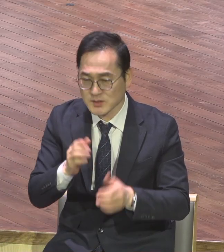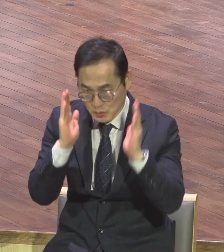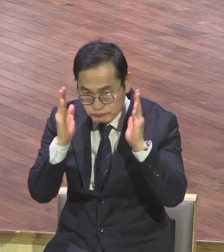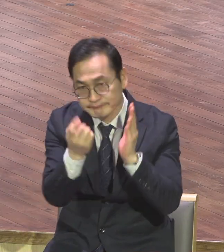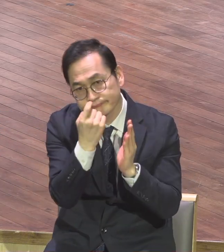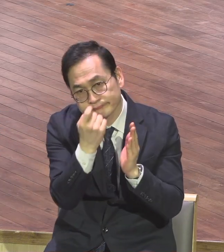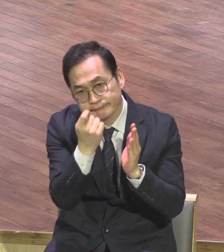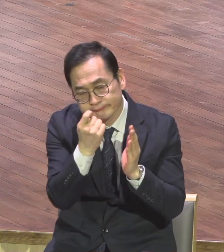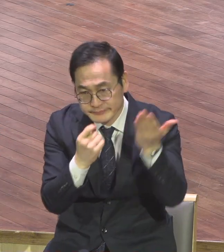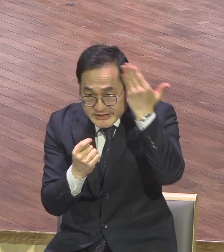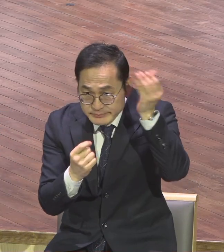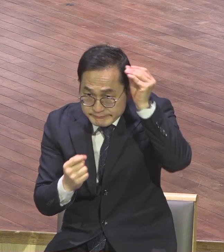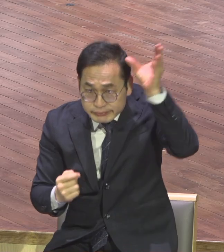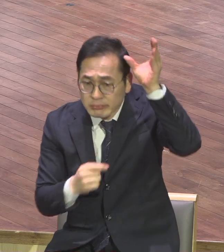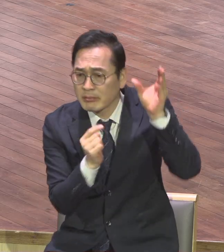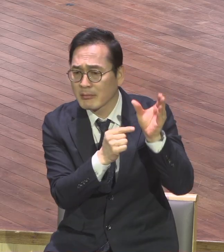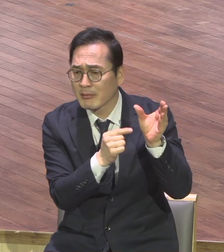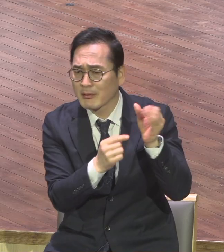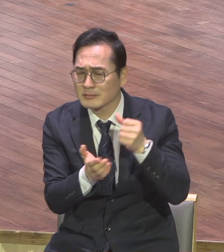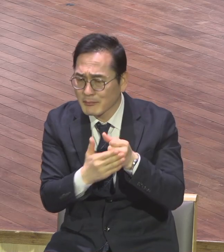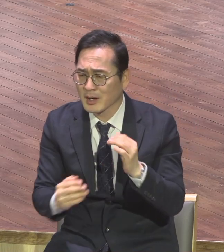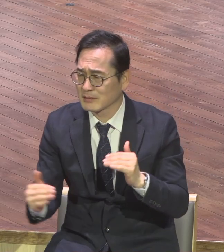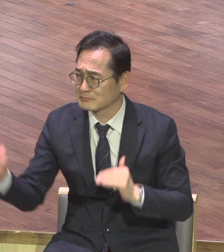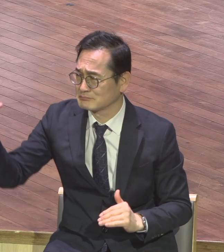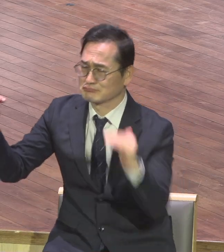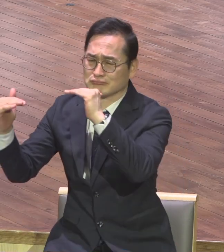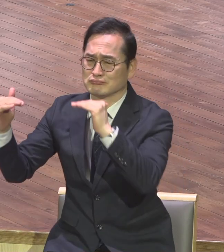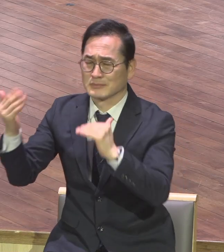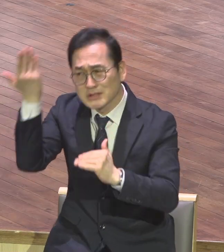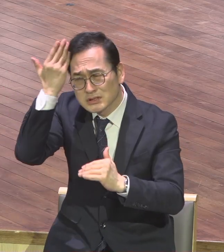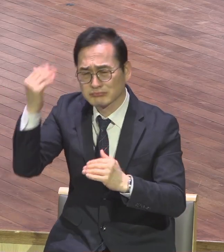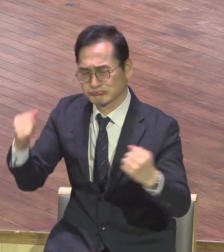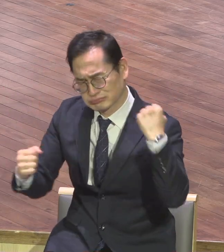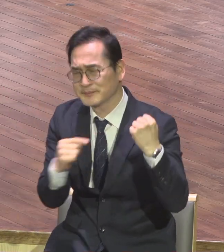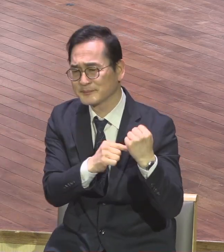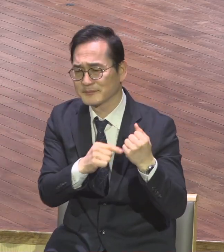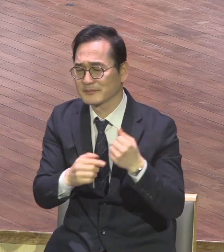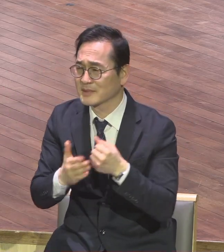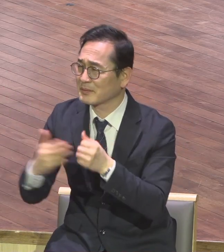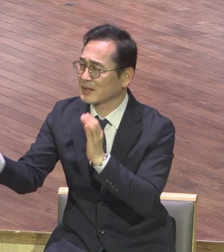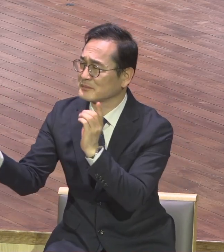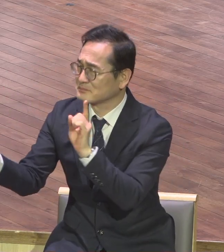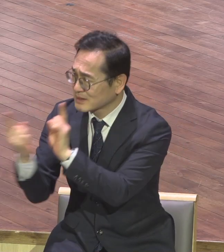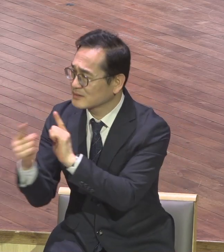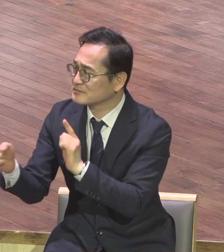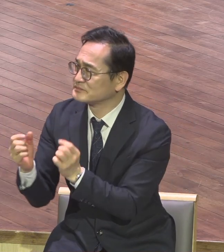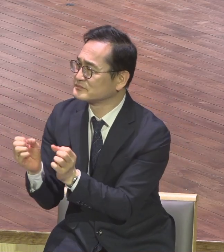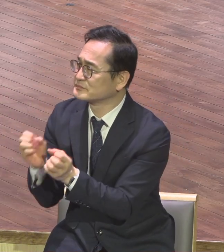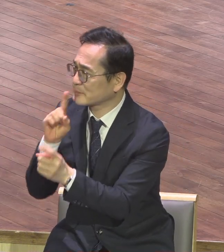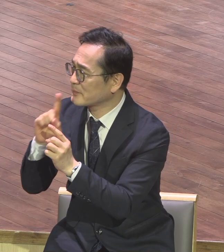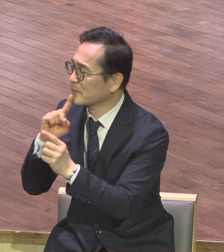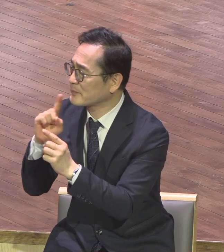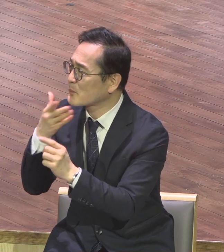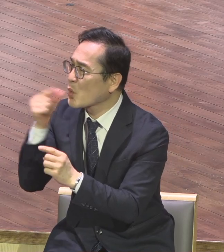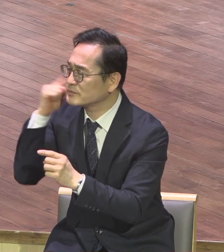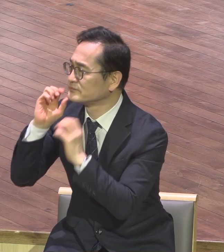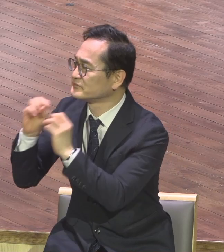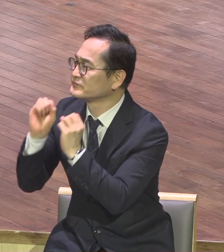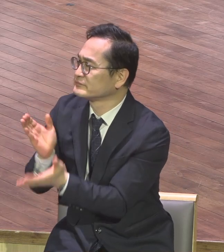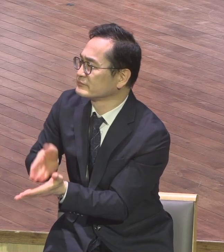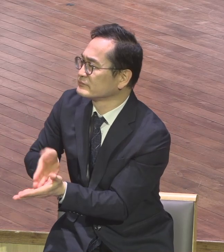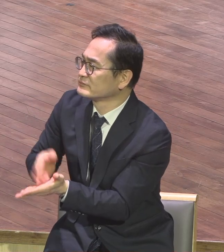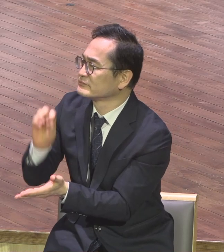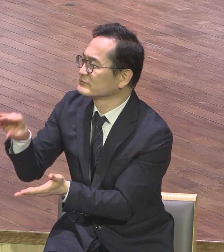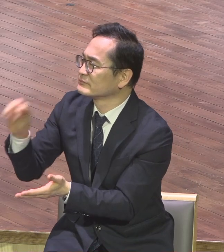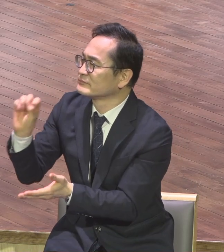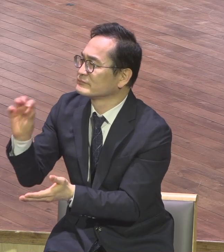그 엘리트들이 얼마나 기가 막힌 주옥 같은 메시지를, 생전 처음 들어보는 메시지를 앉아서 듣겠어요.